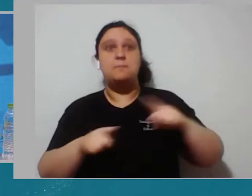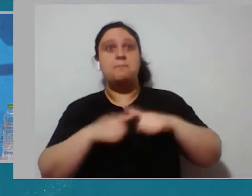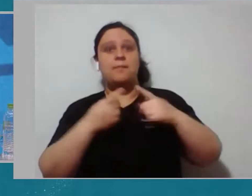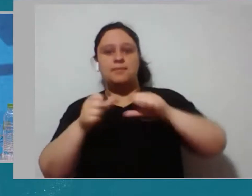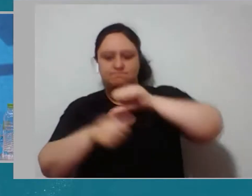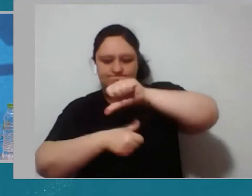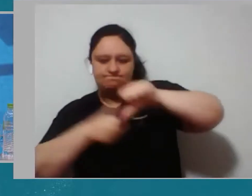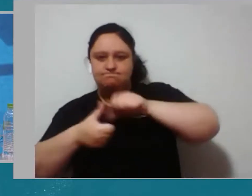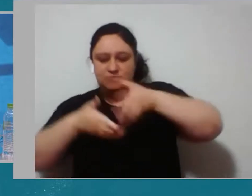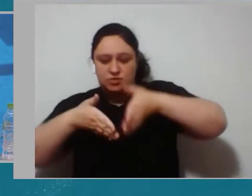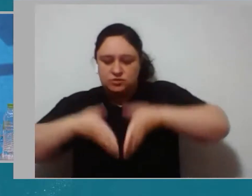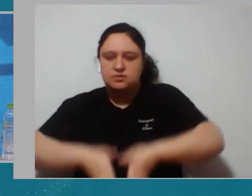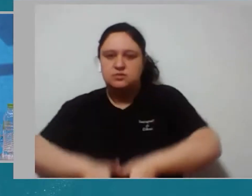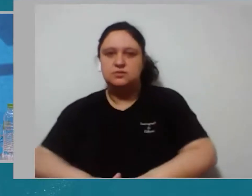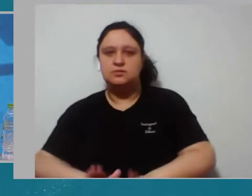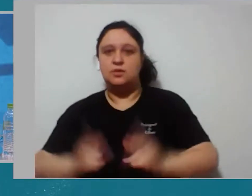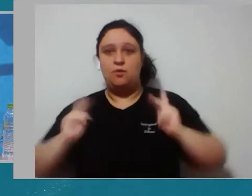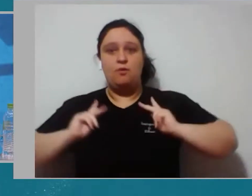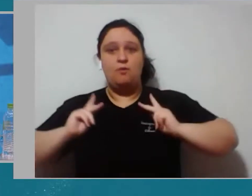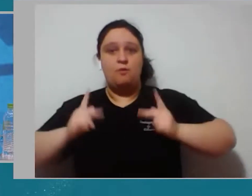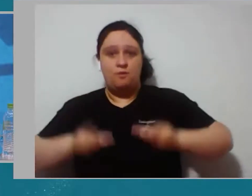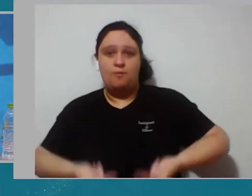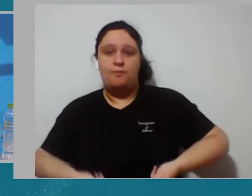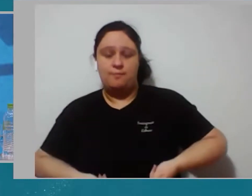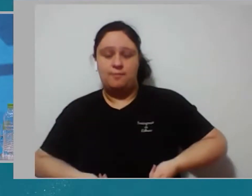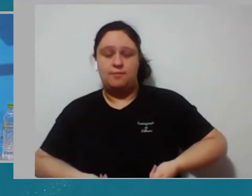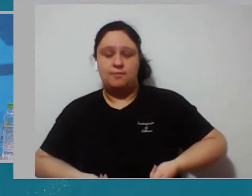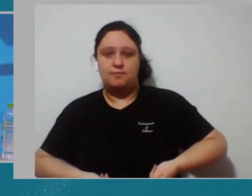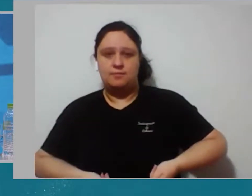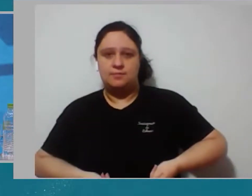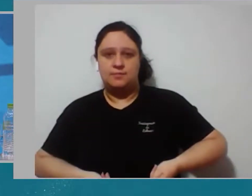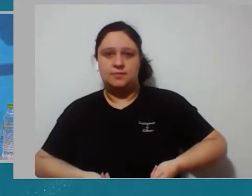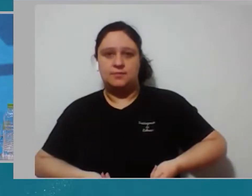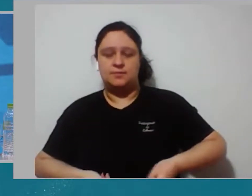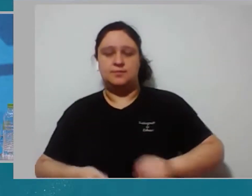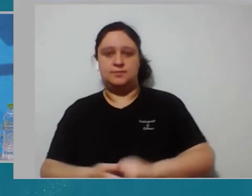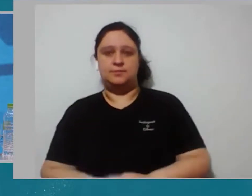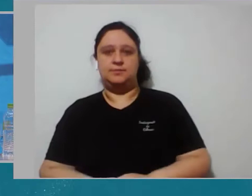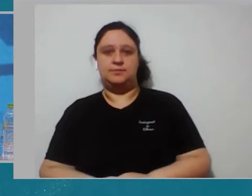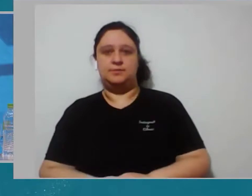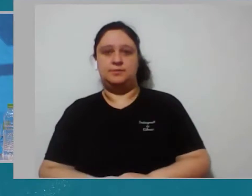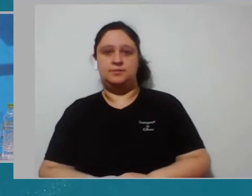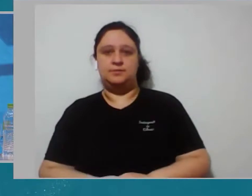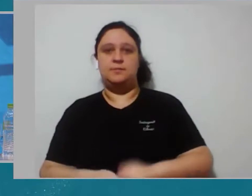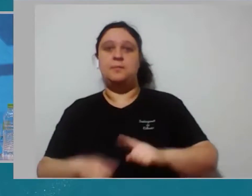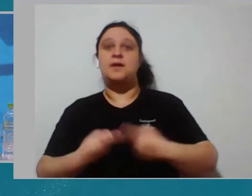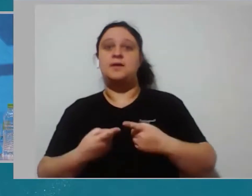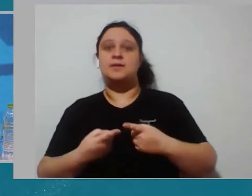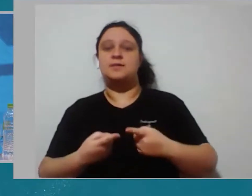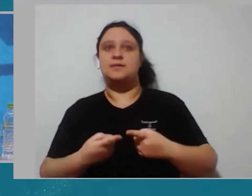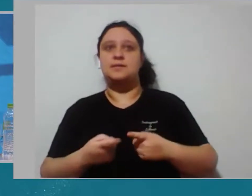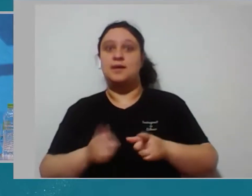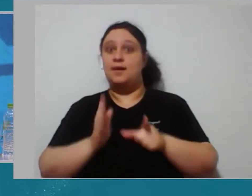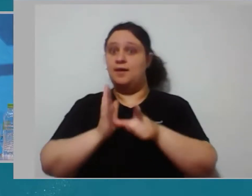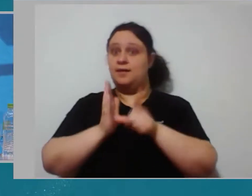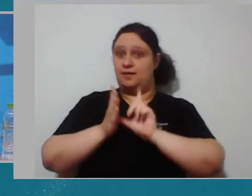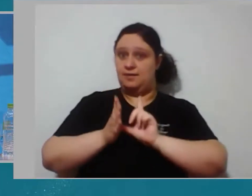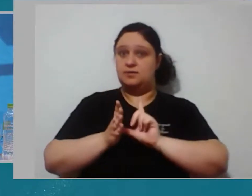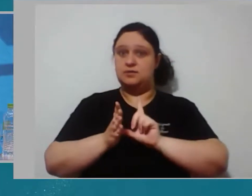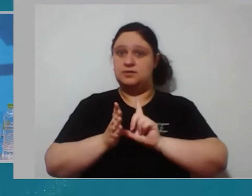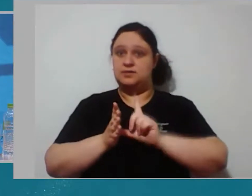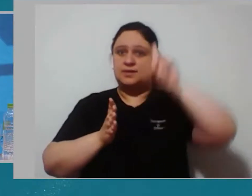Então, antes disso, o Senhor, então, Deus preparou João Batista como aquele que